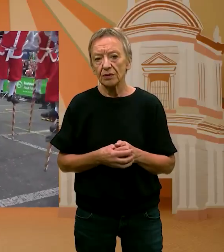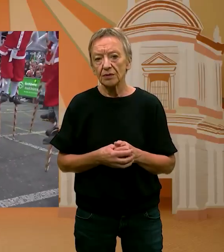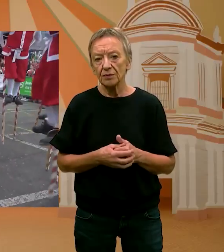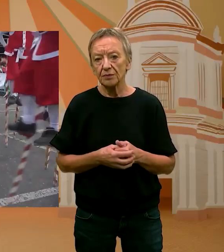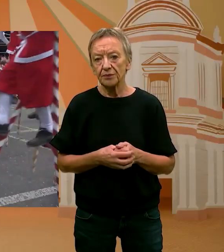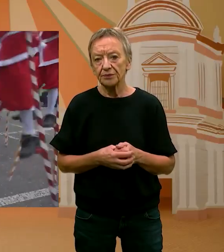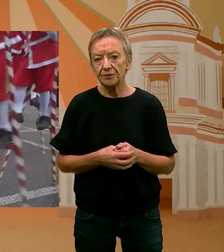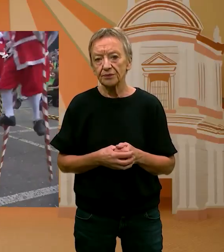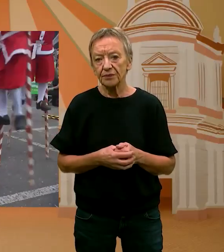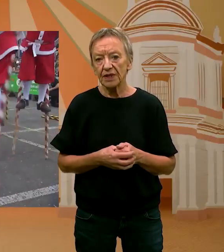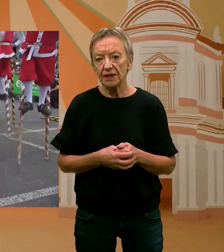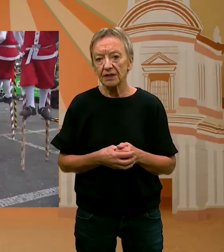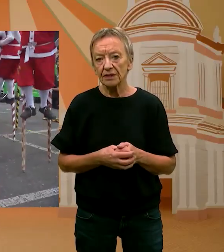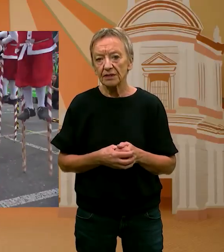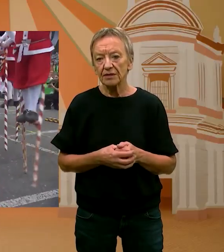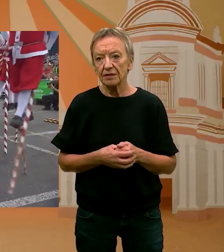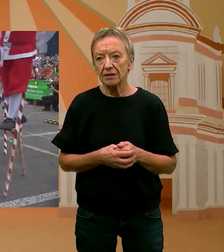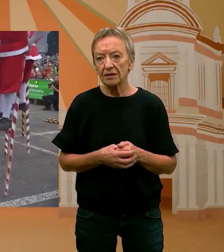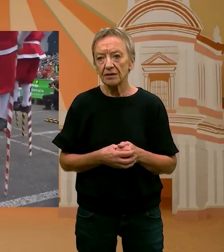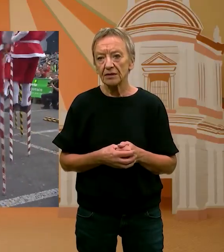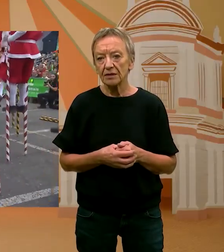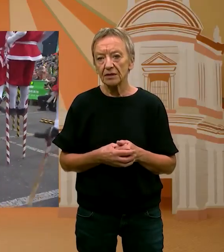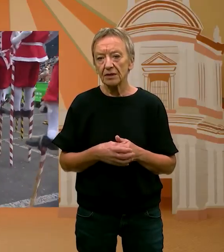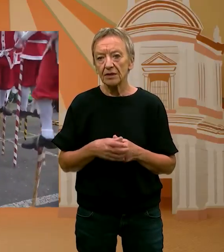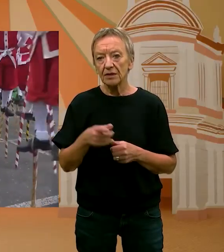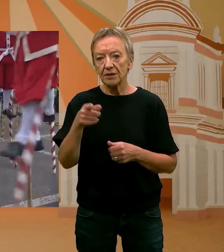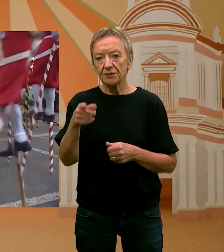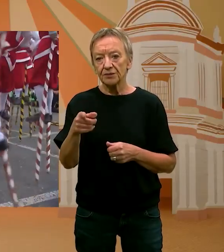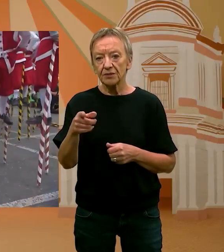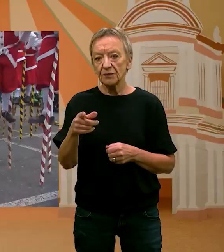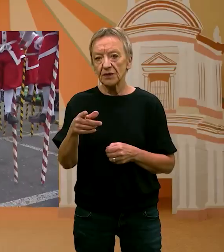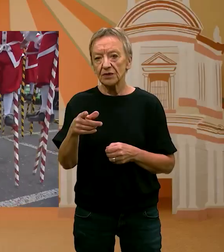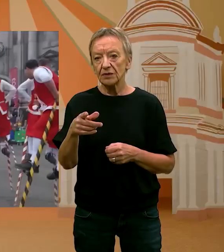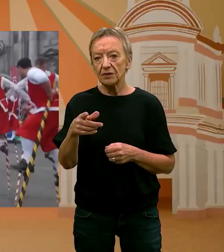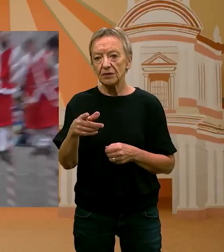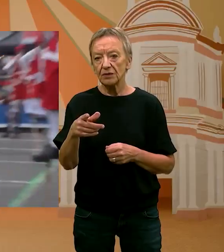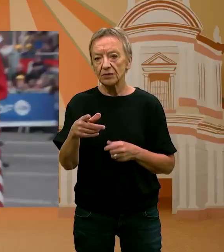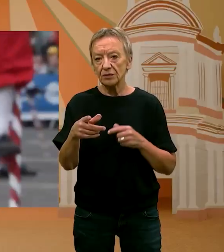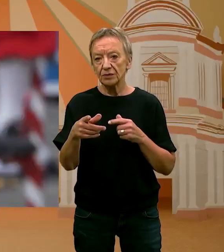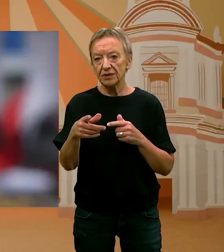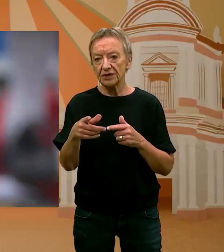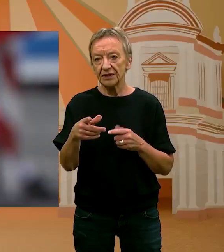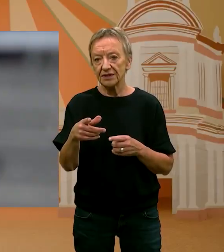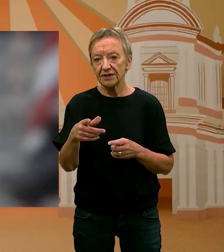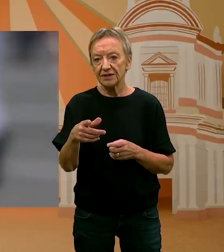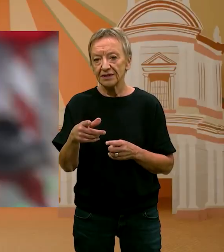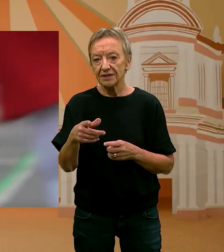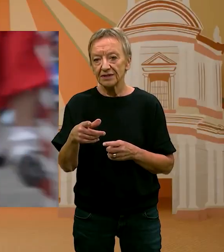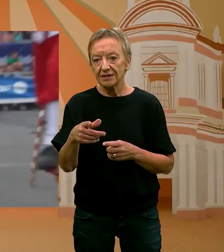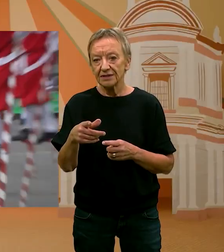grand échasseur, hein. Très très grand échasseur. Hein. Surtout, la taille. Voilà, il devient très difficile à bouger. Oui, vu sa